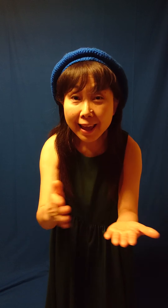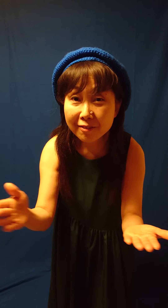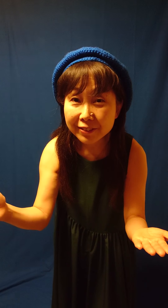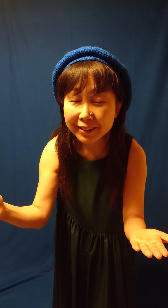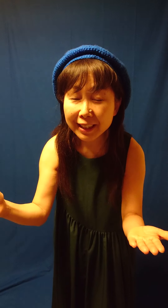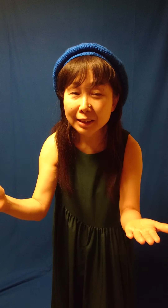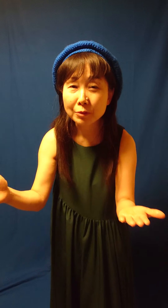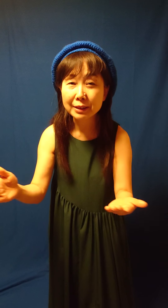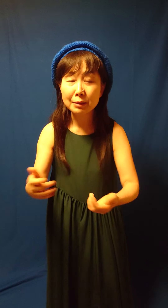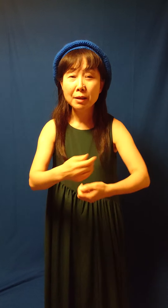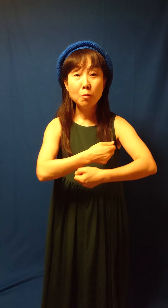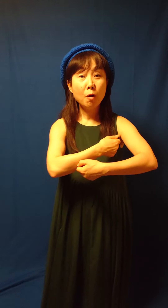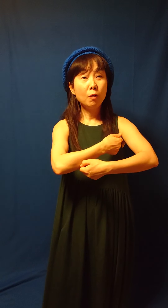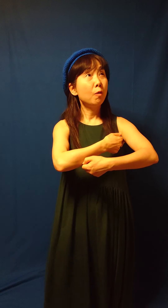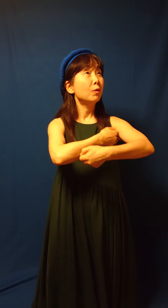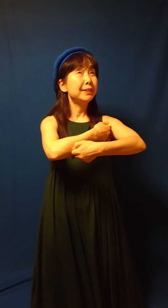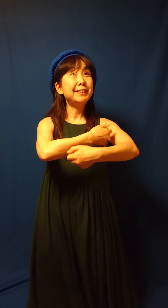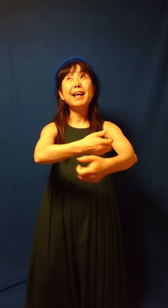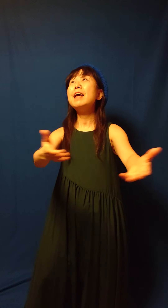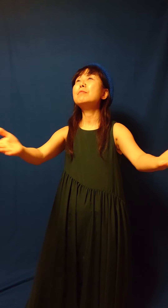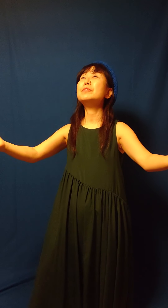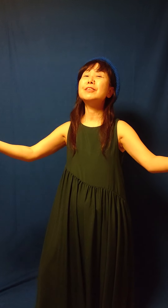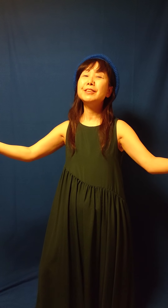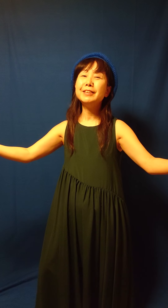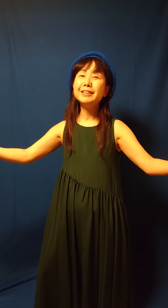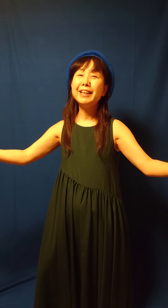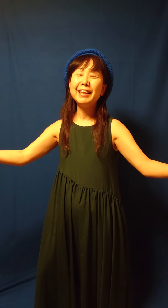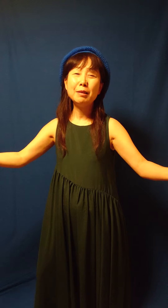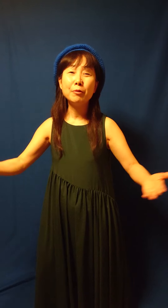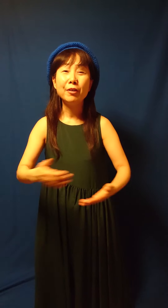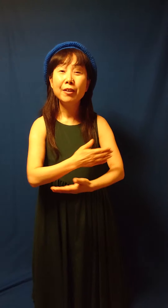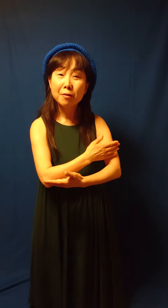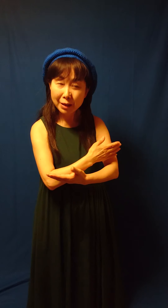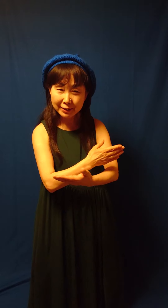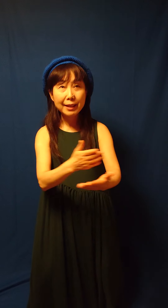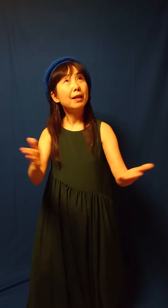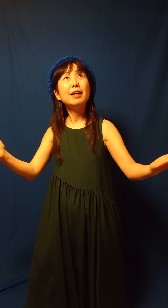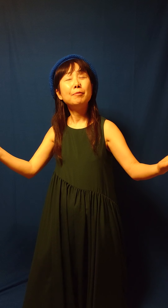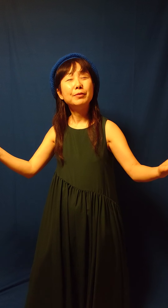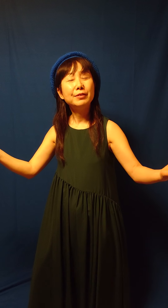全部ってやってもいいし、もうここ全部ってやっても、まあ全部、